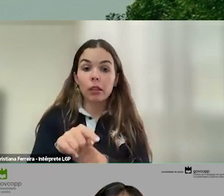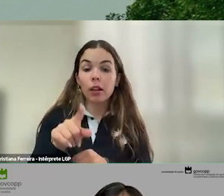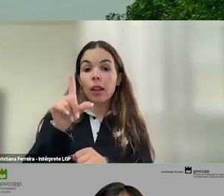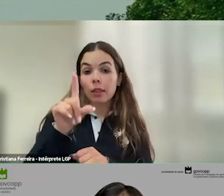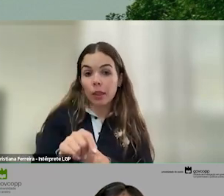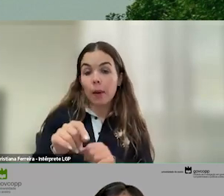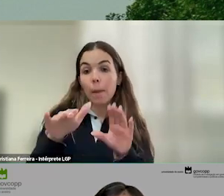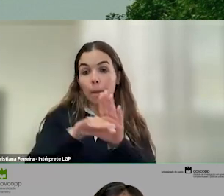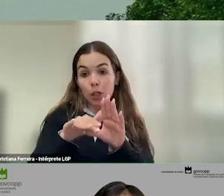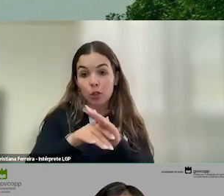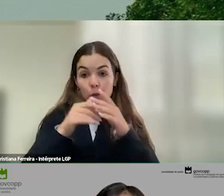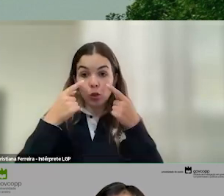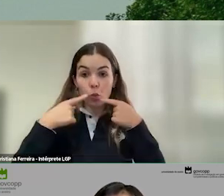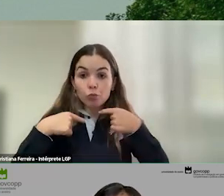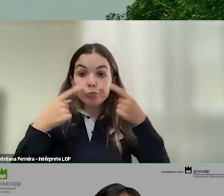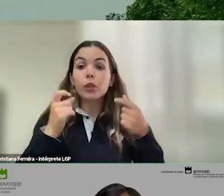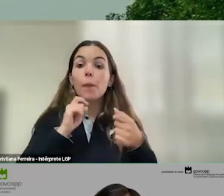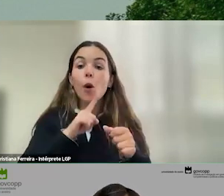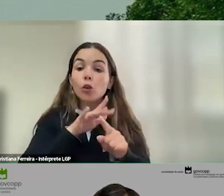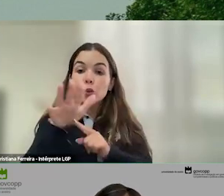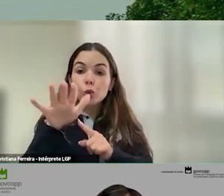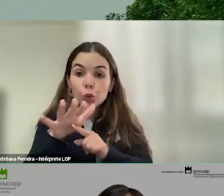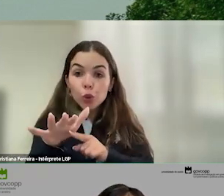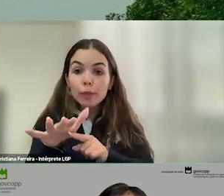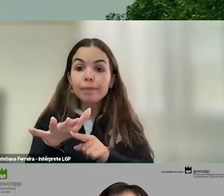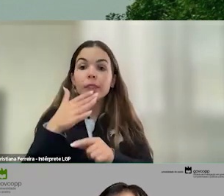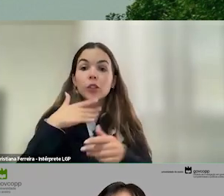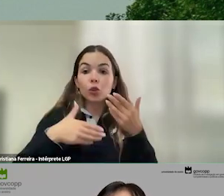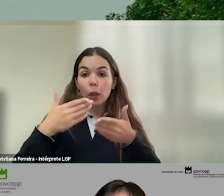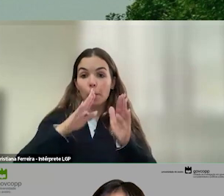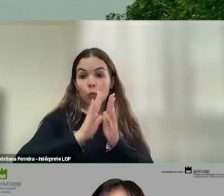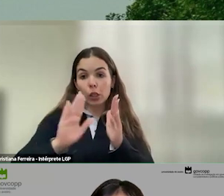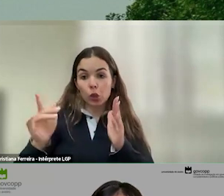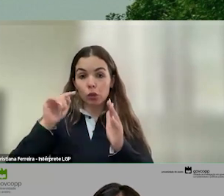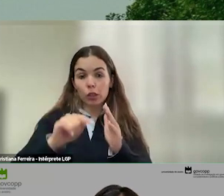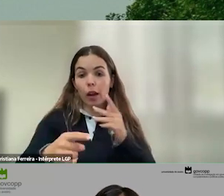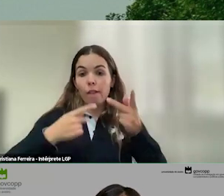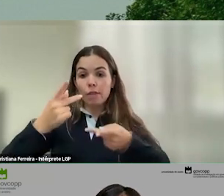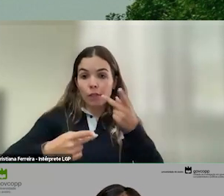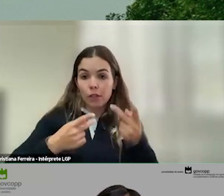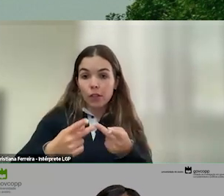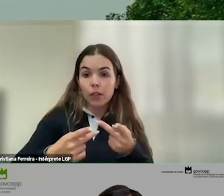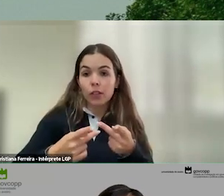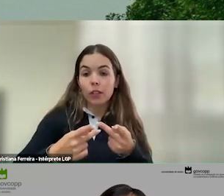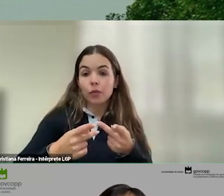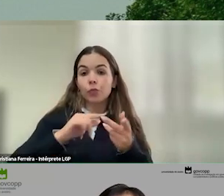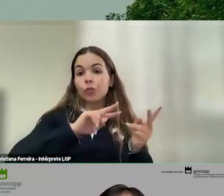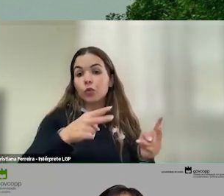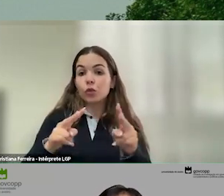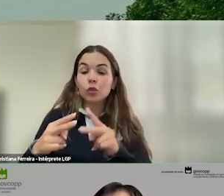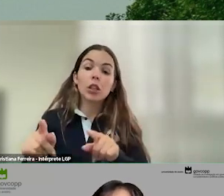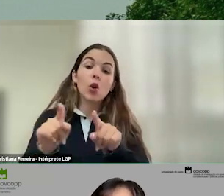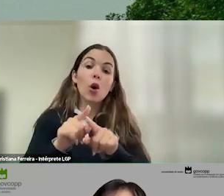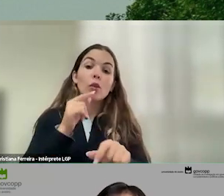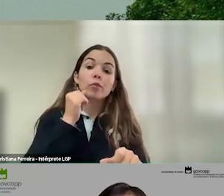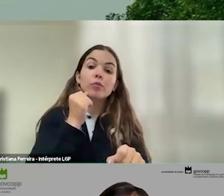participação pública pode também afetar a sustentabilidade nestes processos. A avaliação ambiental estratégica é o processo e a ferramenta